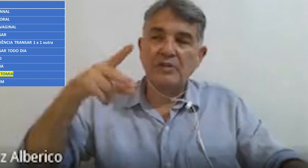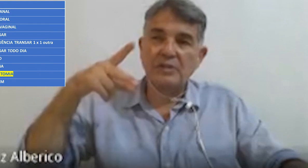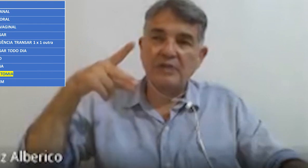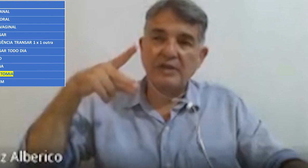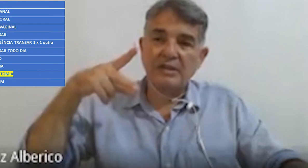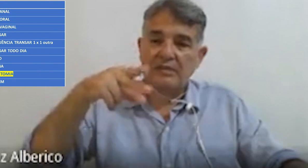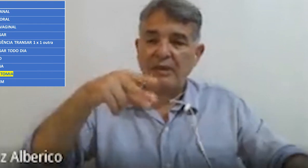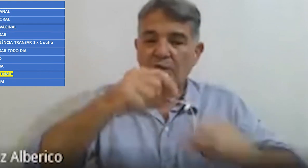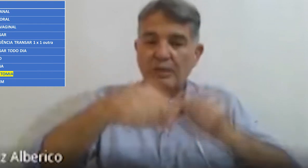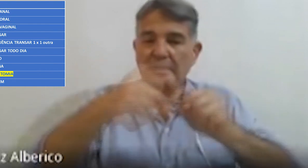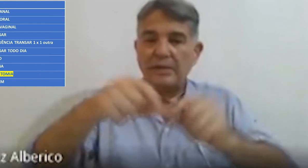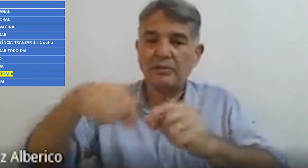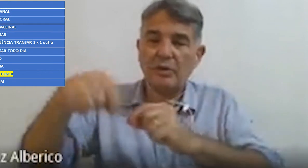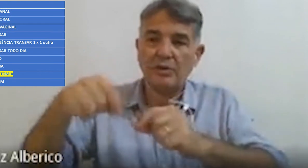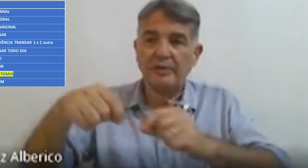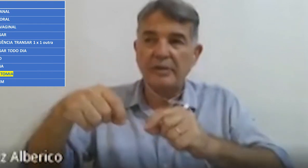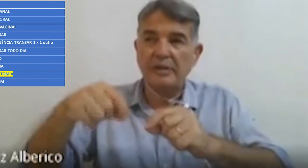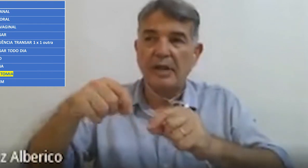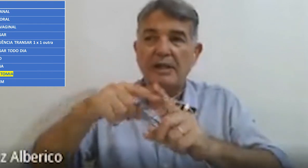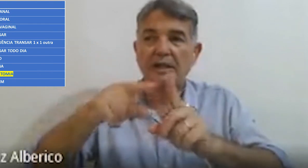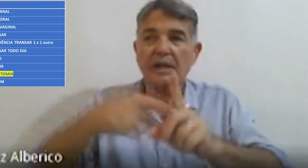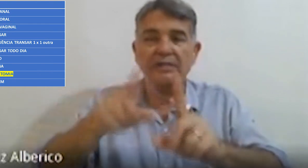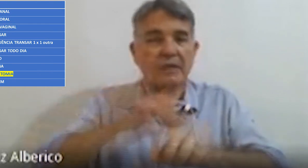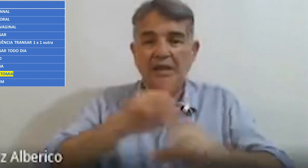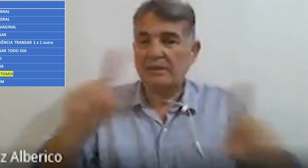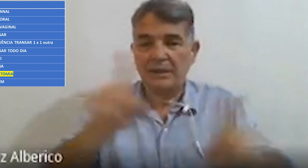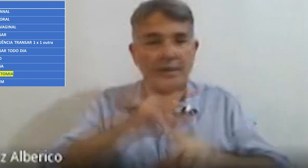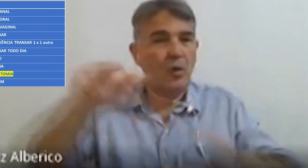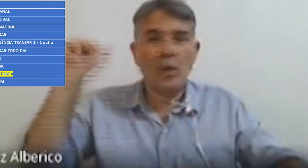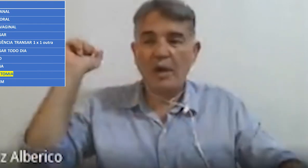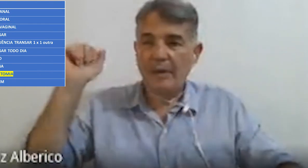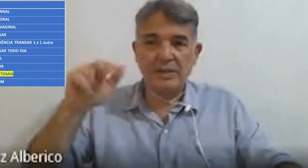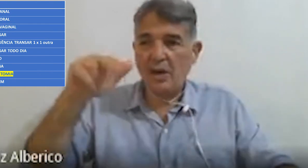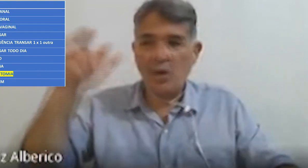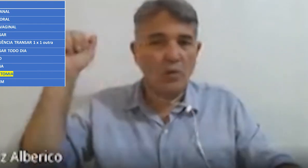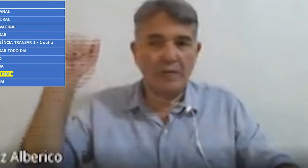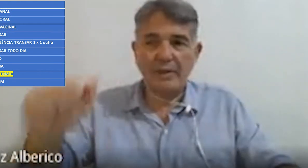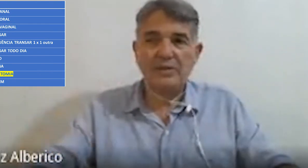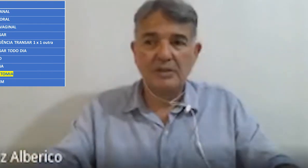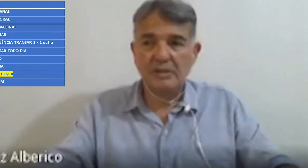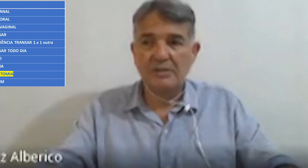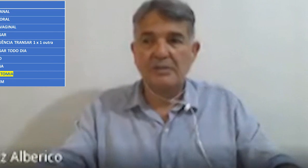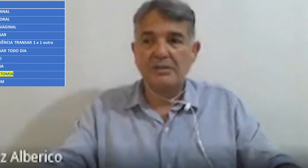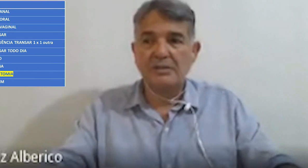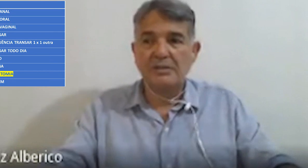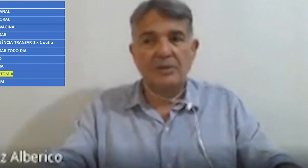você vai dizer que vai cortar, dar um nó, aí engravidar nunca mais, nunca mais. Então vai ser